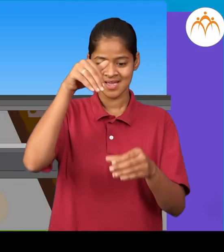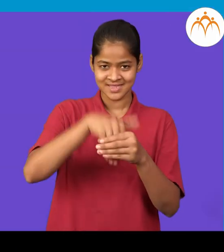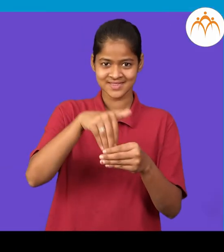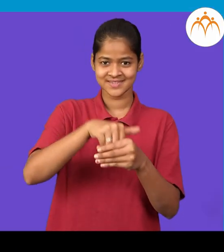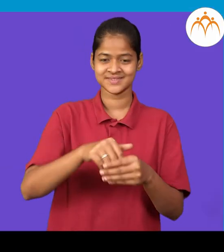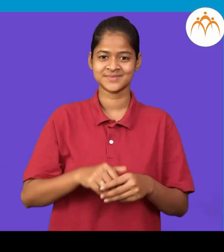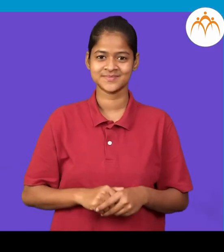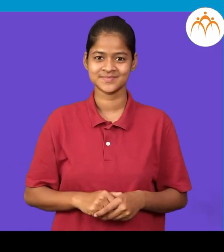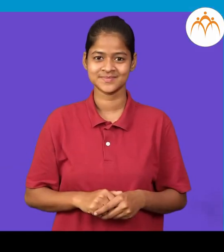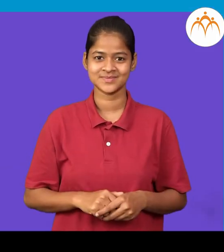इनसाइड,